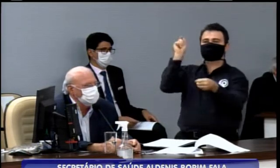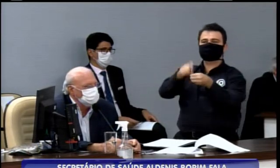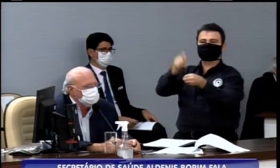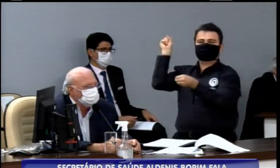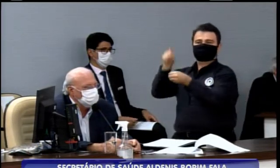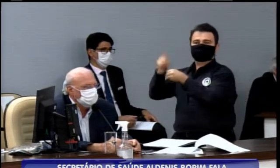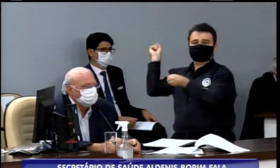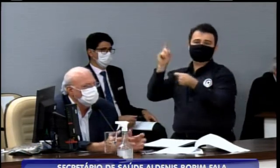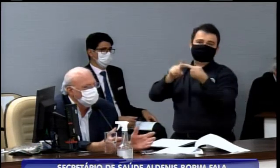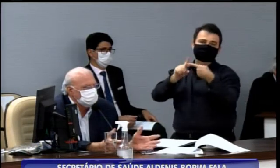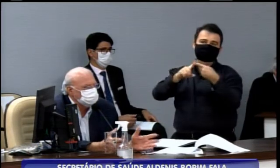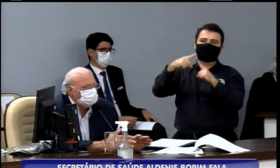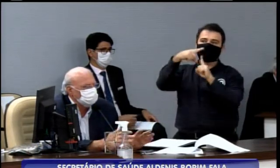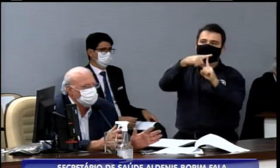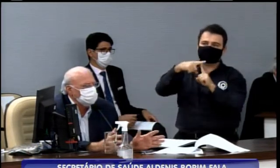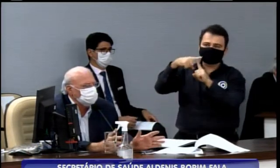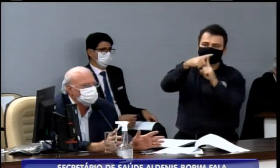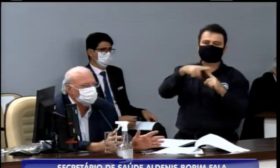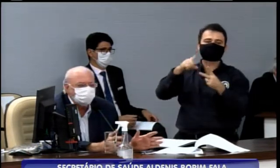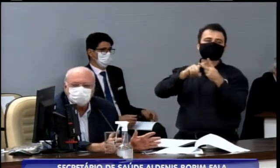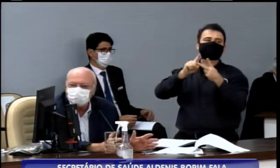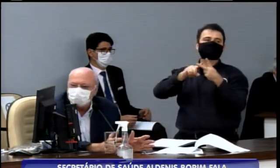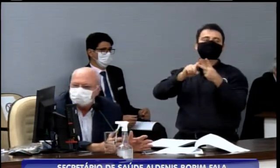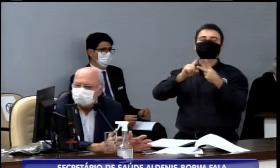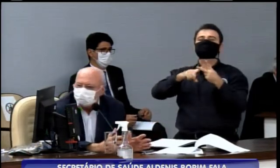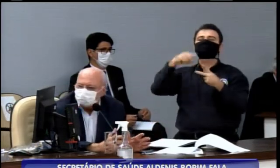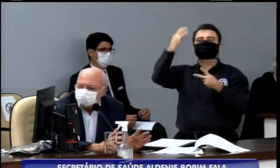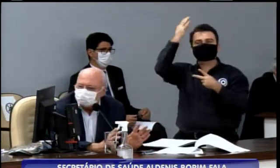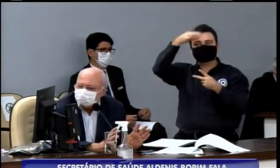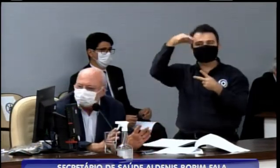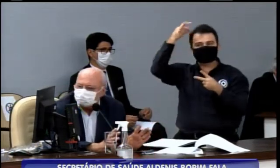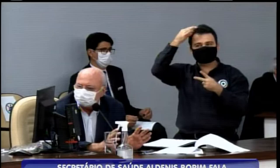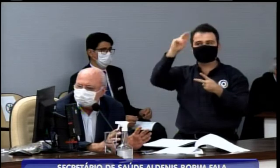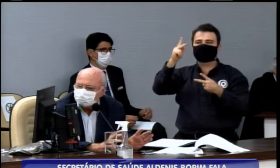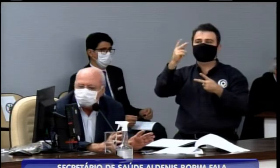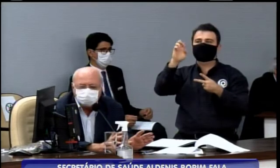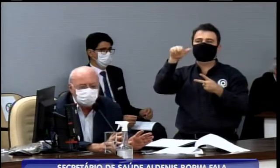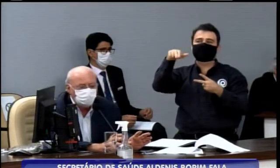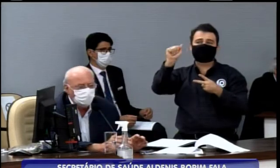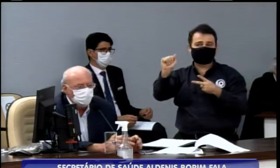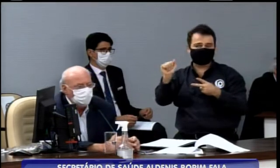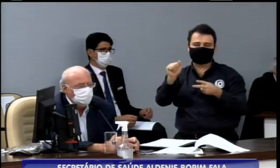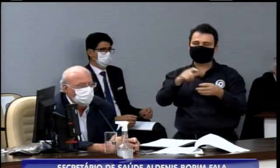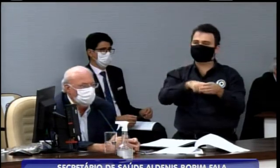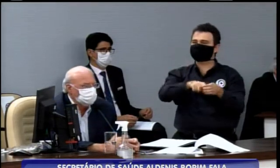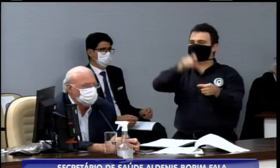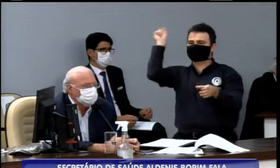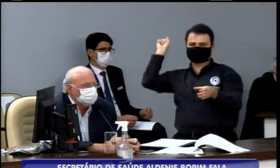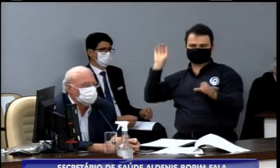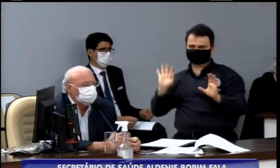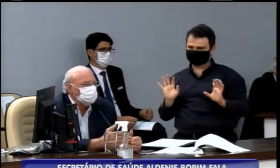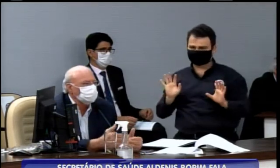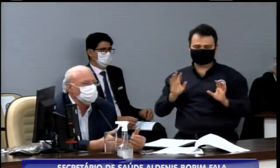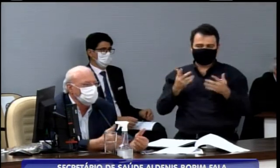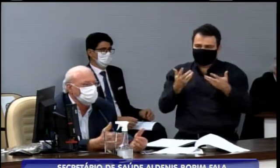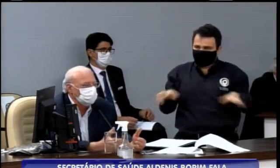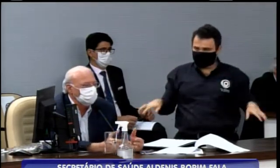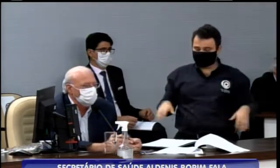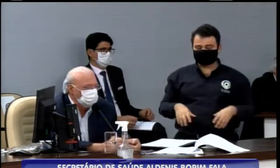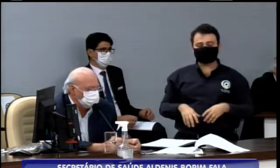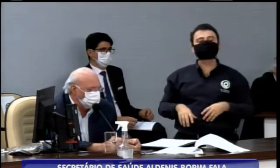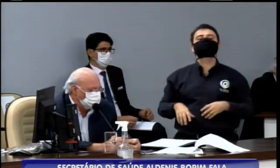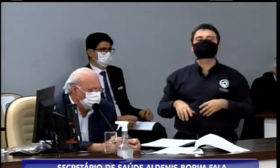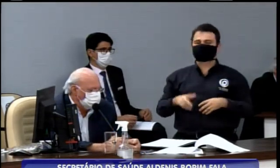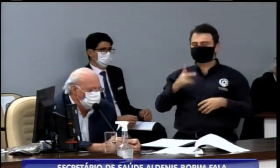Santa Helena, que não quiseram mais, pela tabela SUS, prestar serviço. E então nós fomos